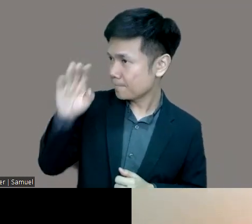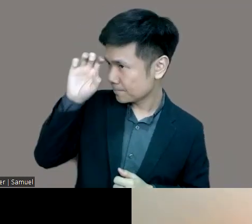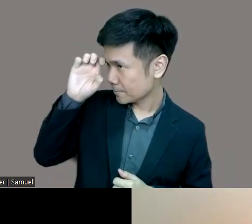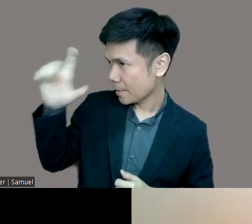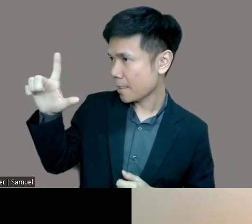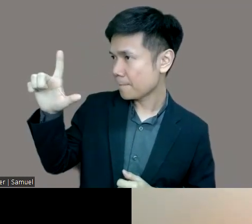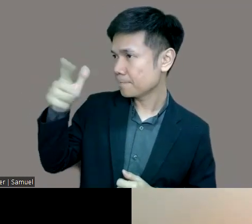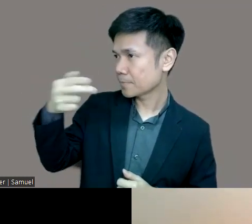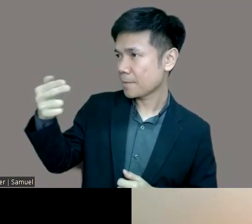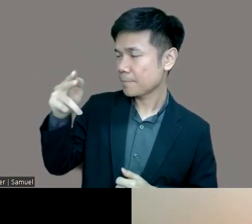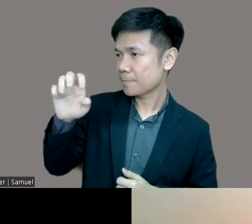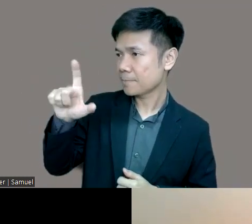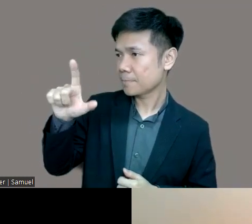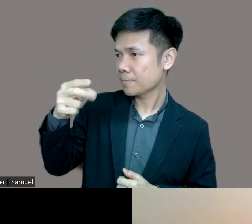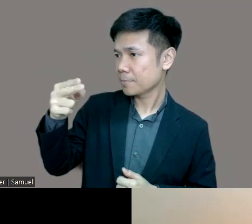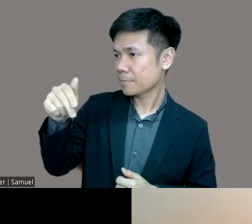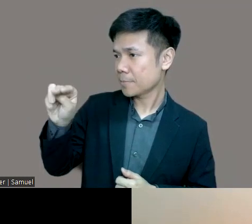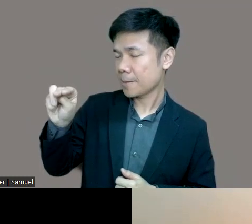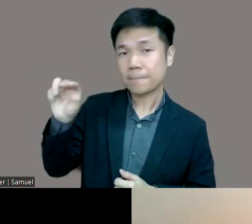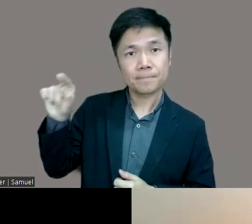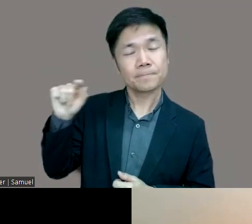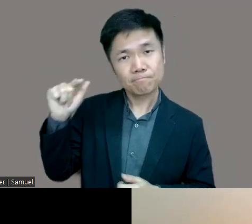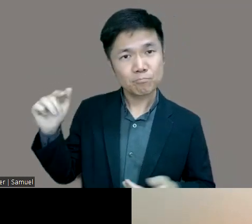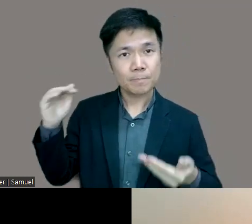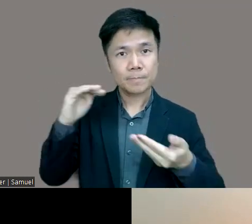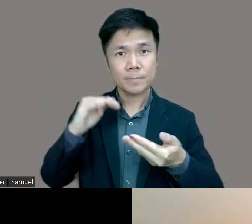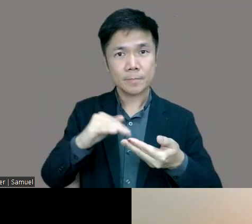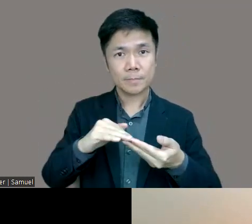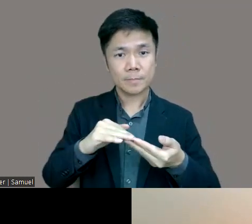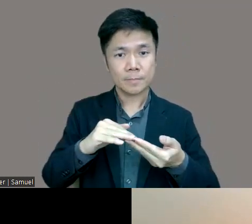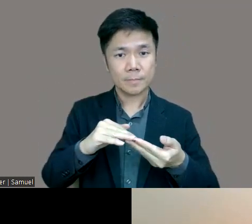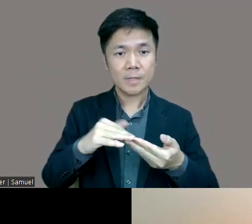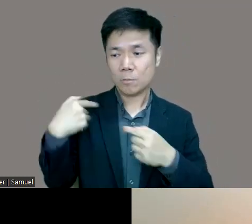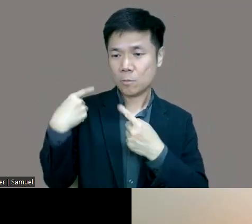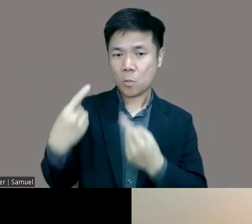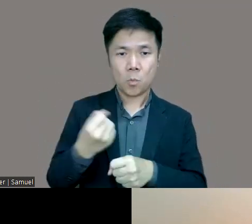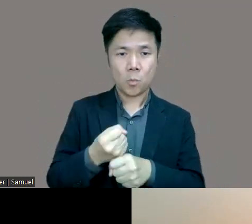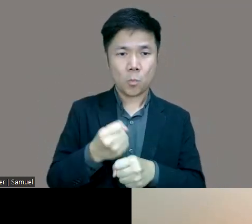devons essayer de trouver des solutions. Donc, Elam,